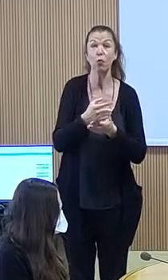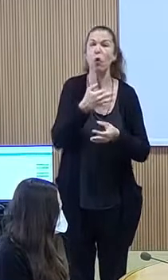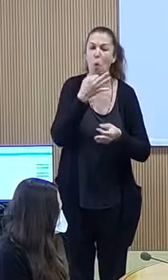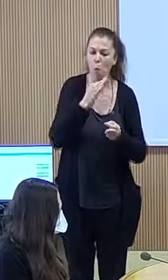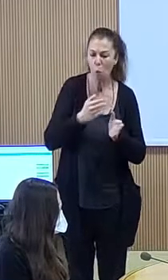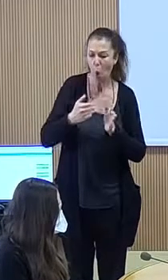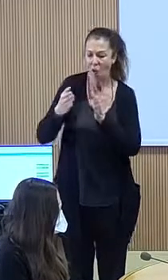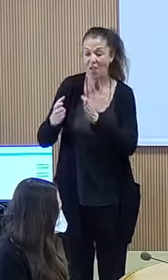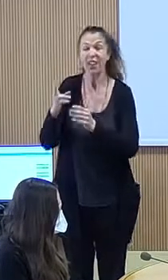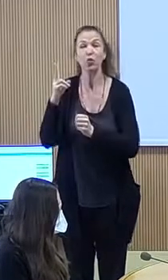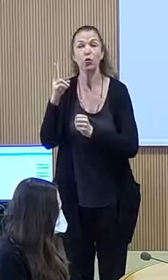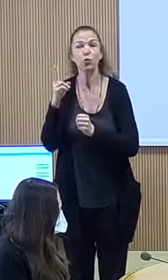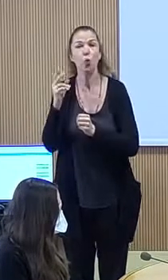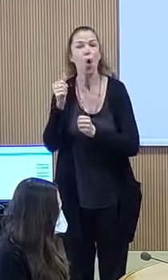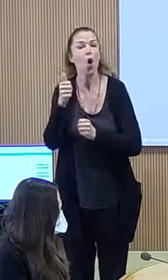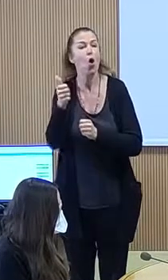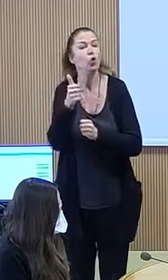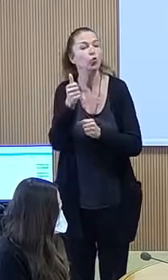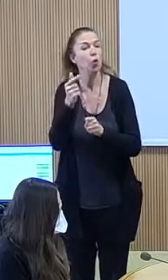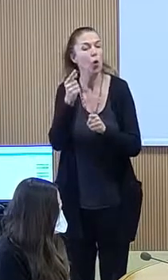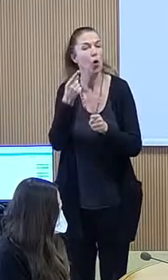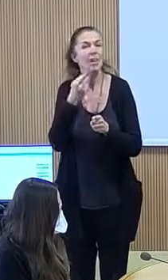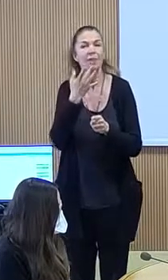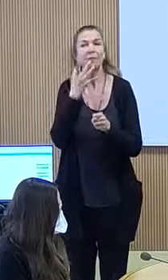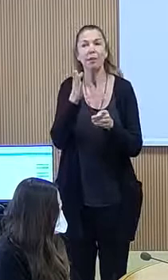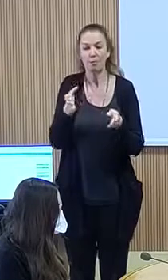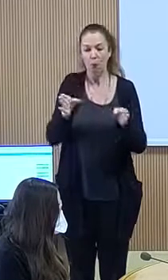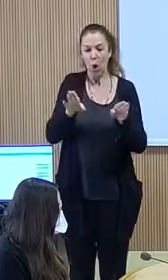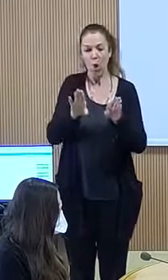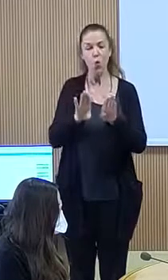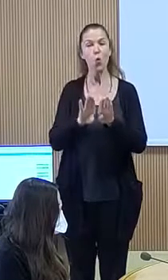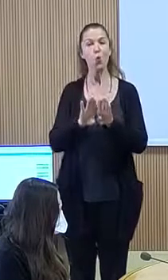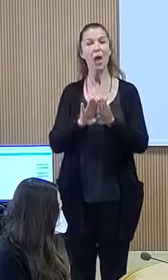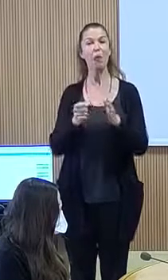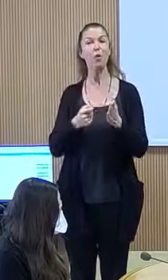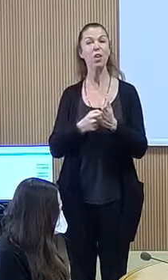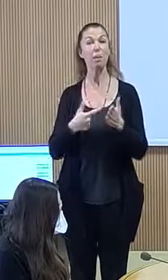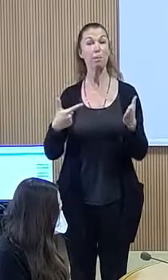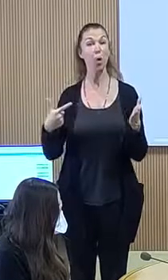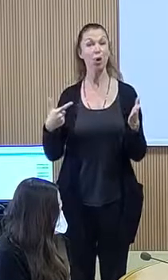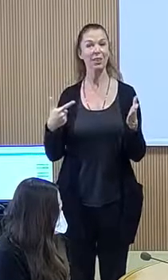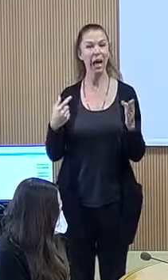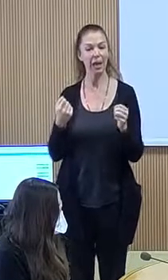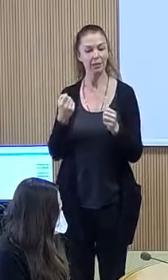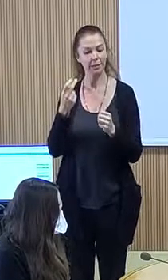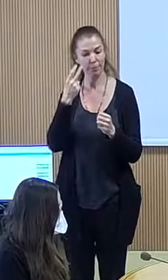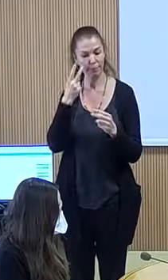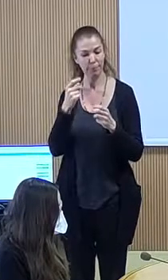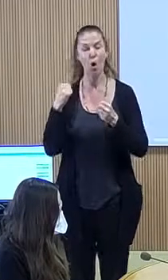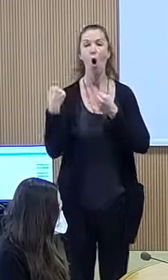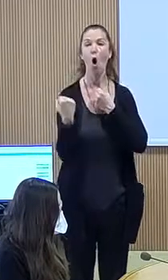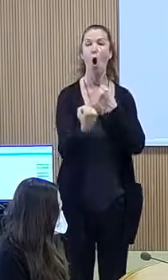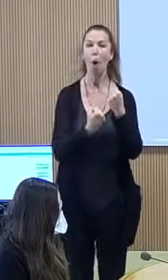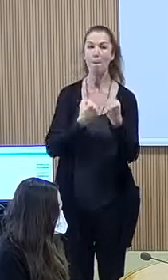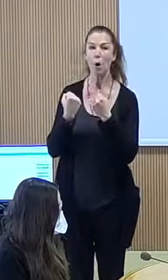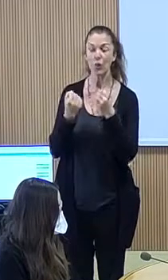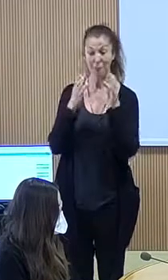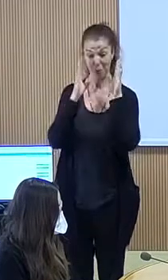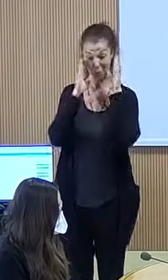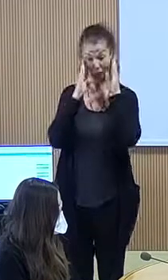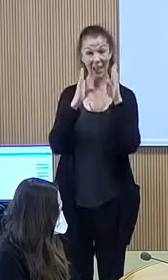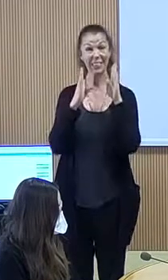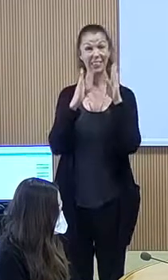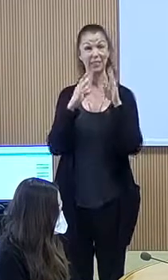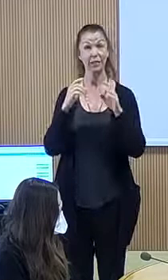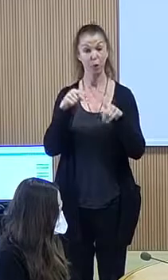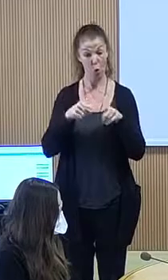chiudiamo in modo importante dal punto di vista dei comportamenti l'attenzione dei comportamenti questa fase perché non